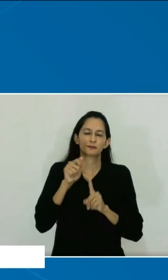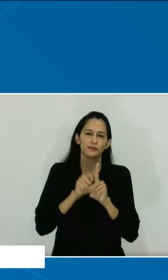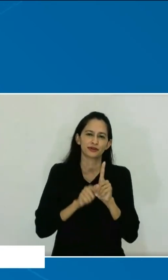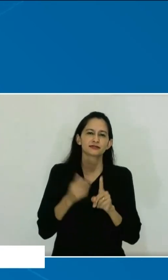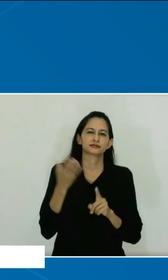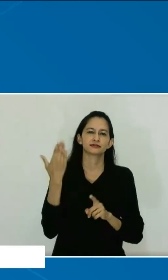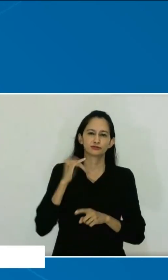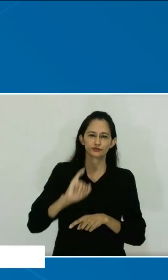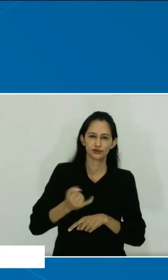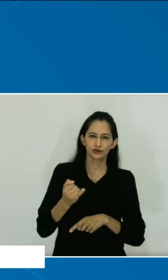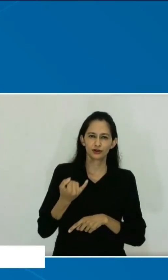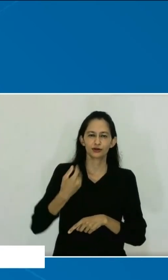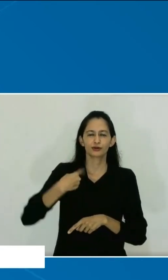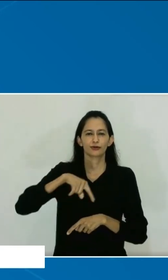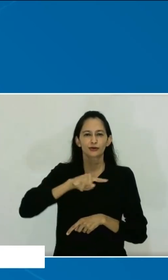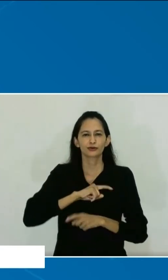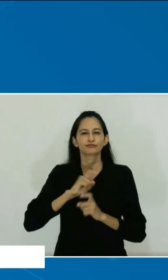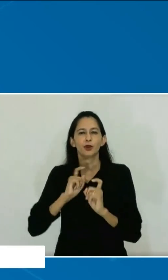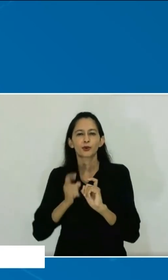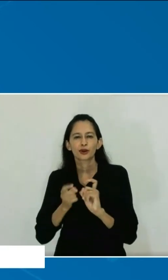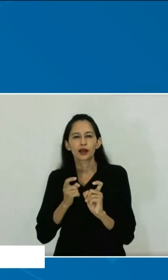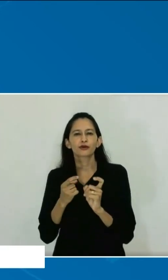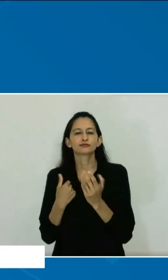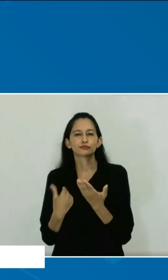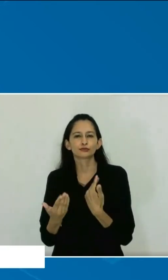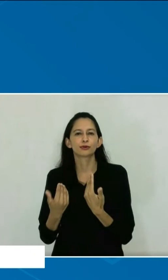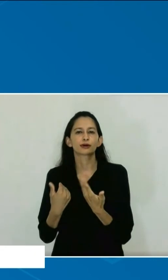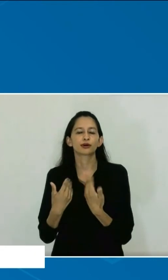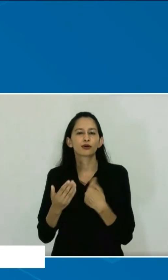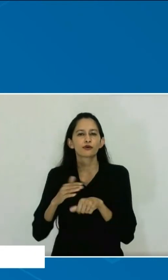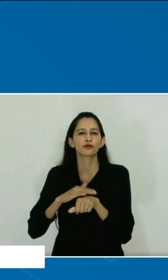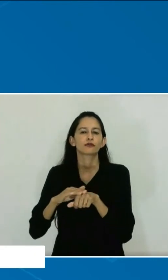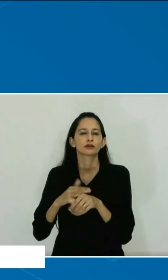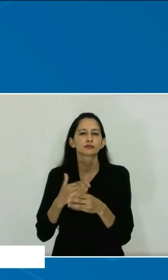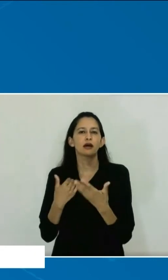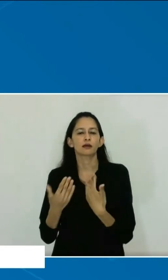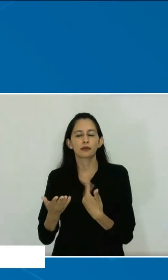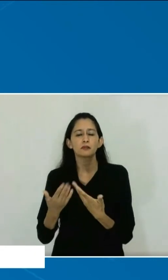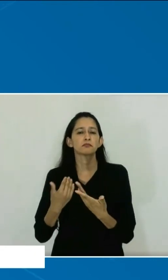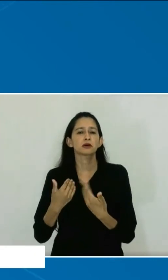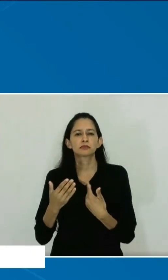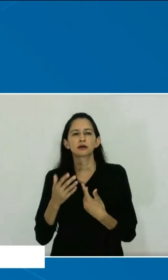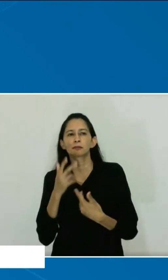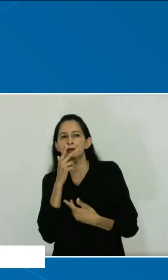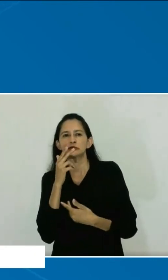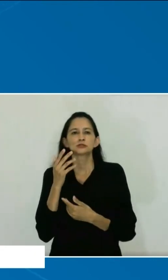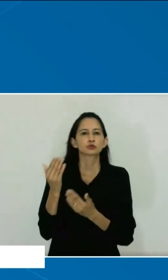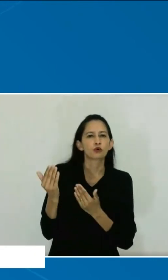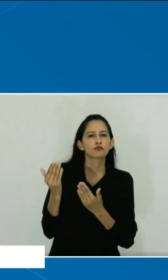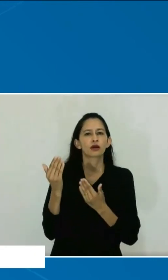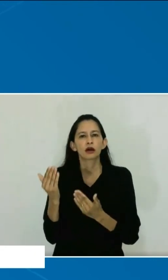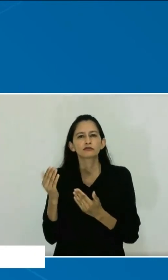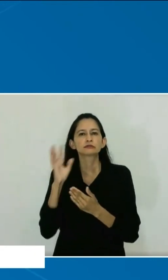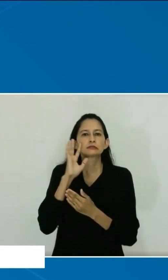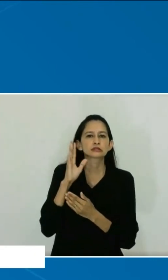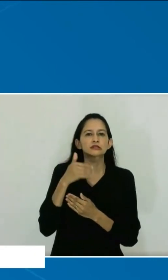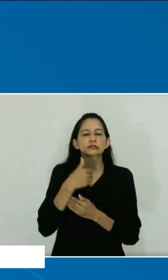fazíamos as primeiras reuniões, as primeiras conversas, então, quanto desconfiados em relação ao que se aproximava,